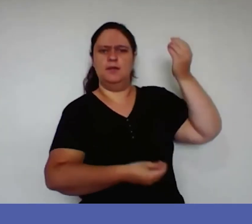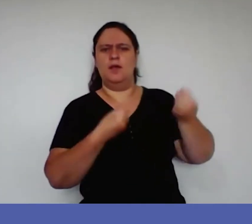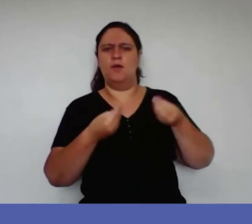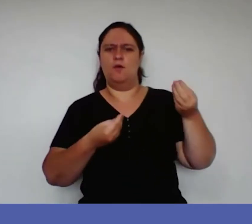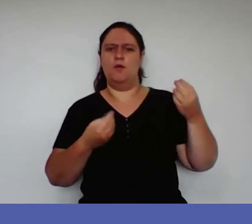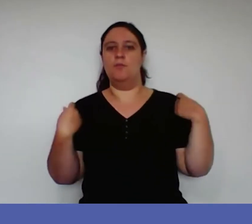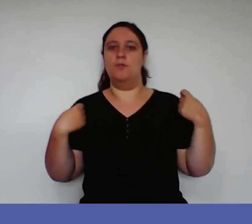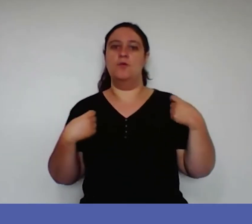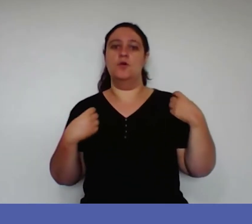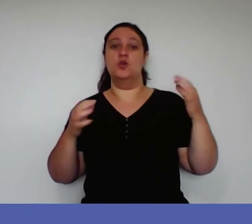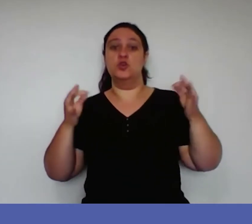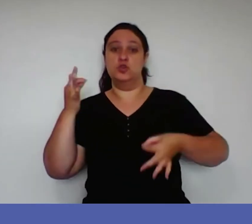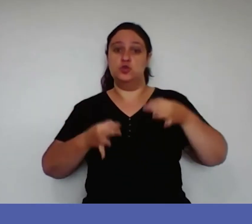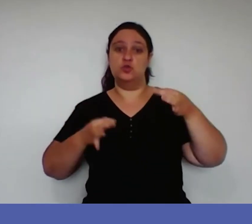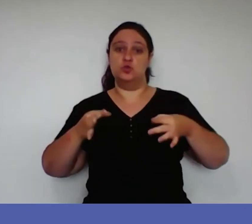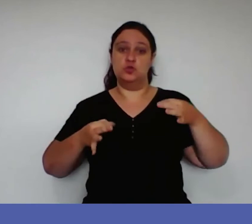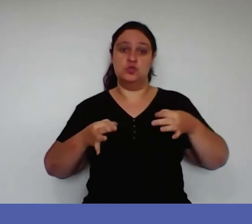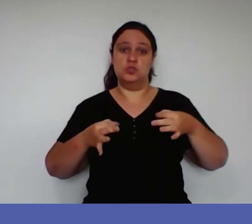que Cristo nos deu.